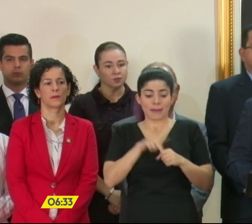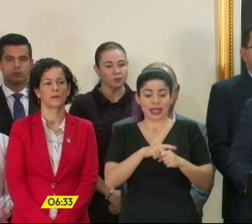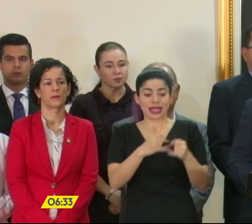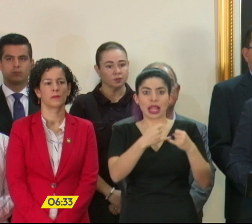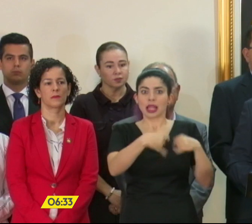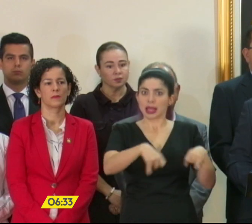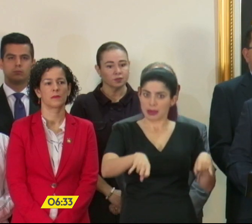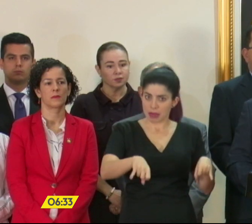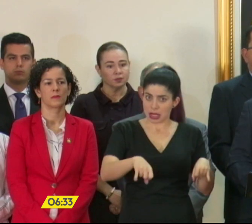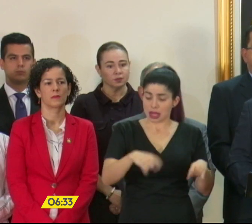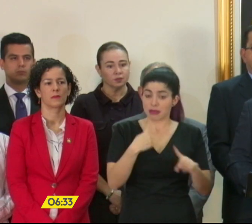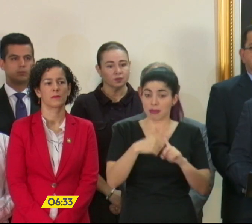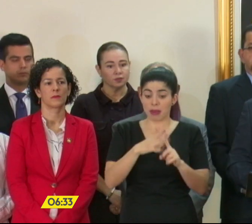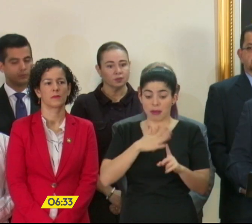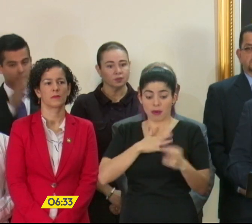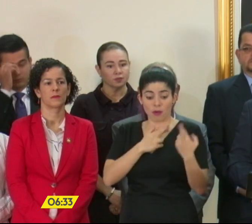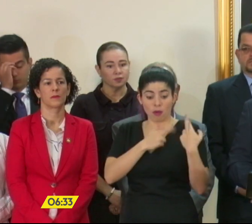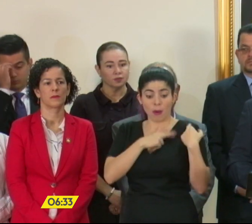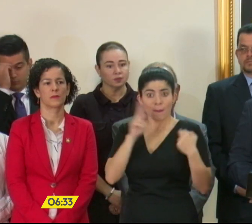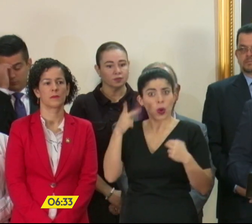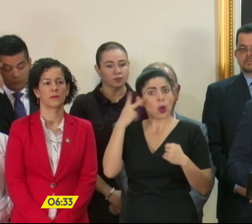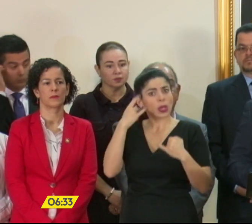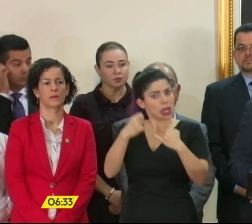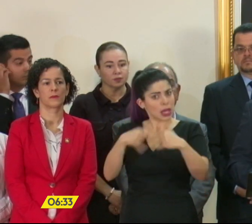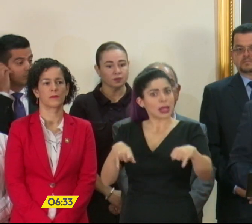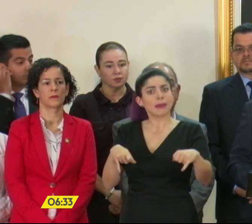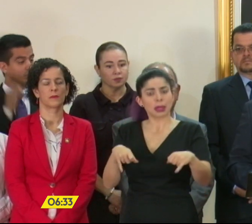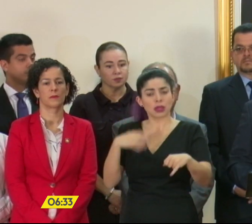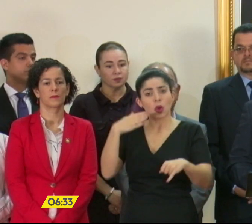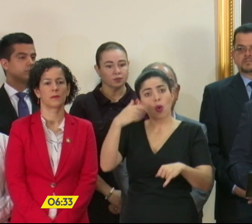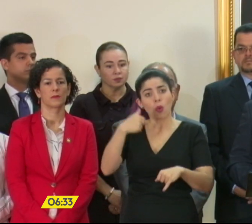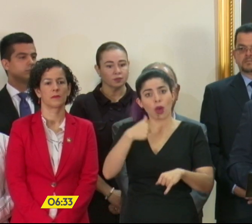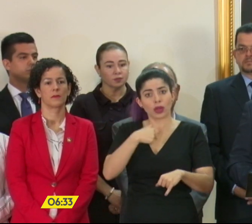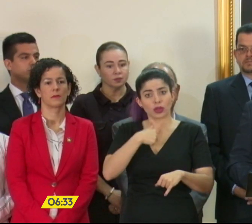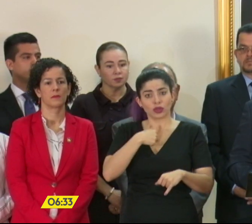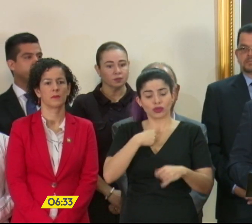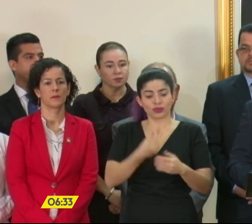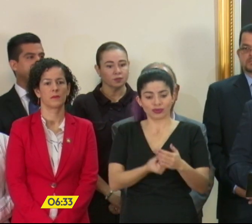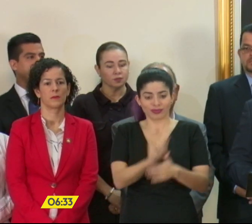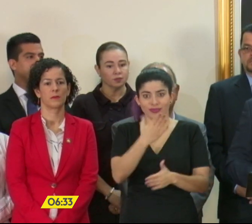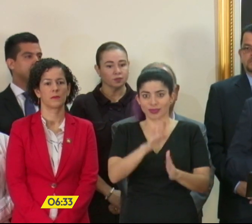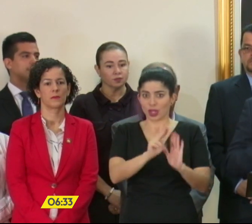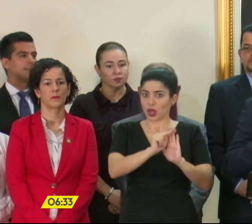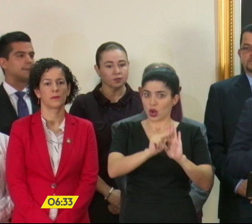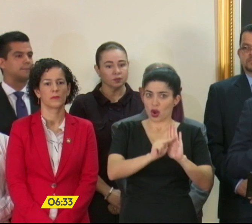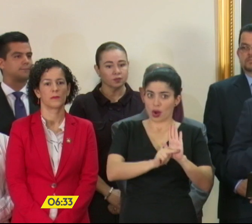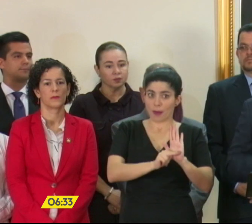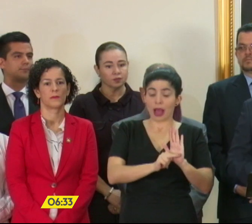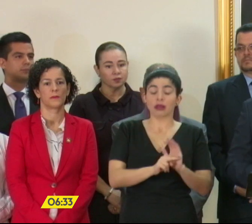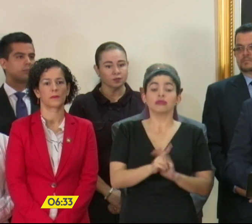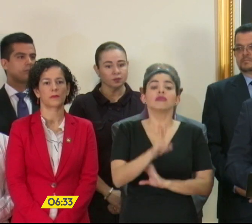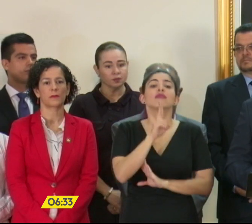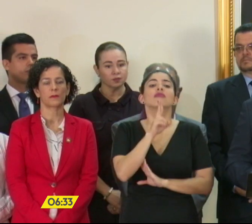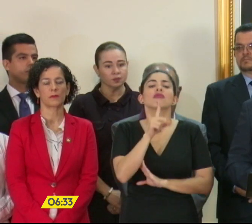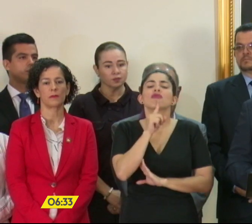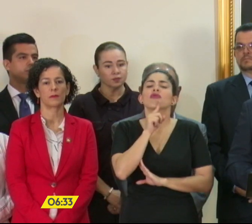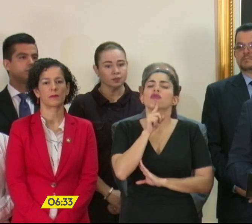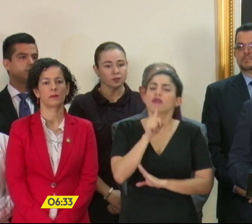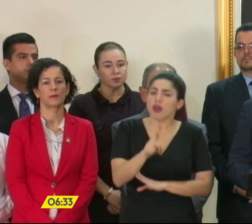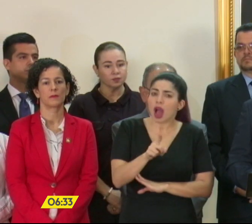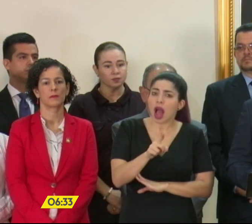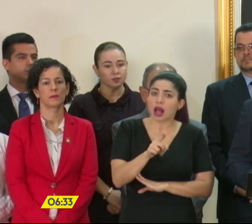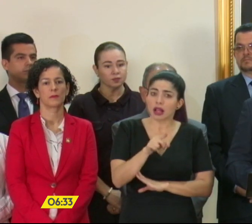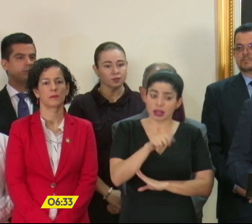participación y responsabilidad política en la emisión de esa normativa. La verdad real de